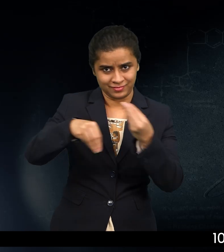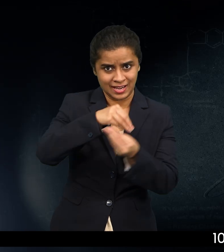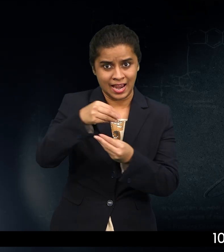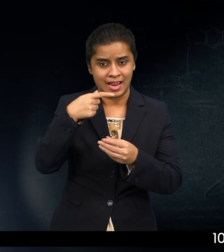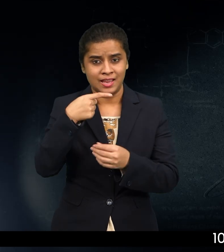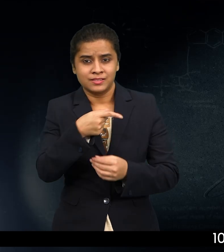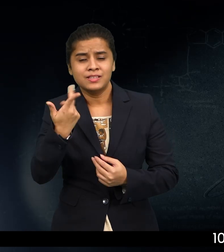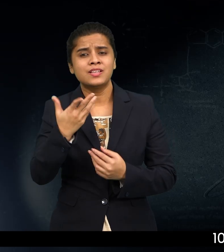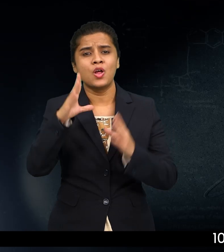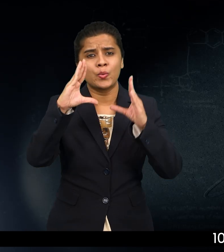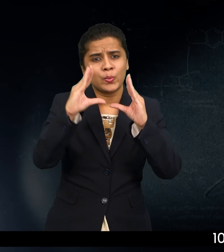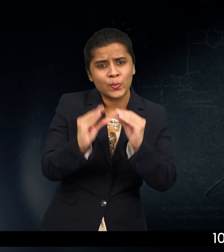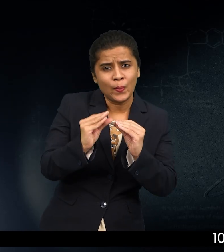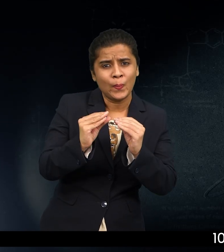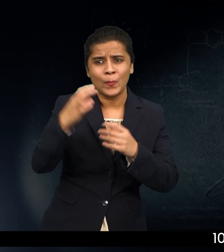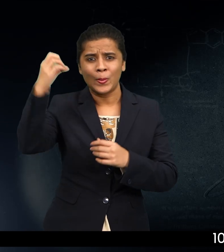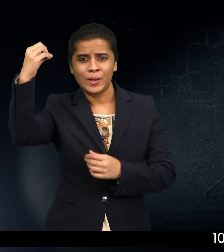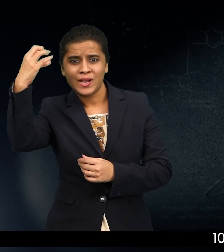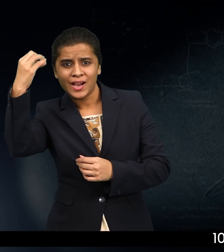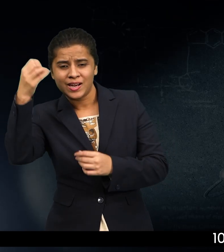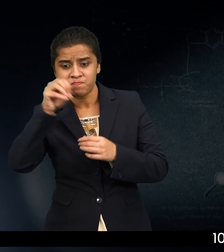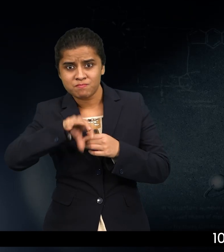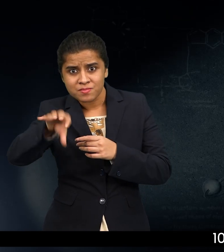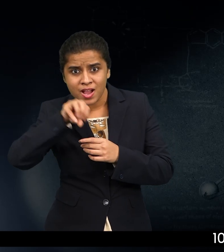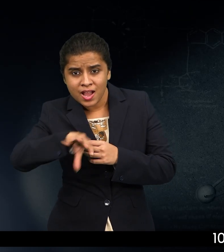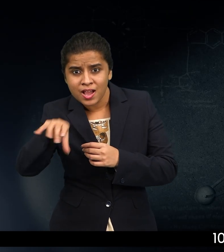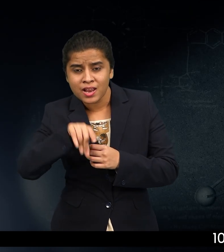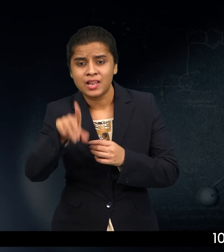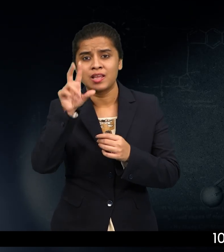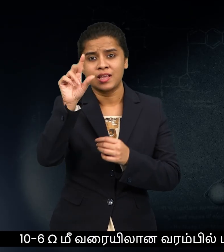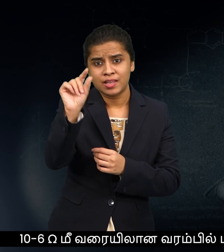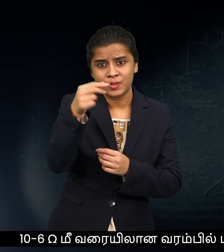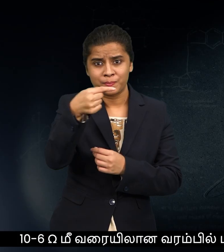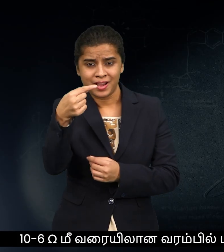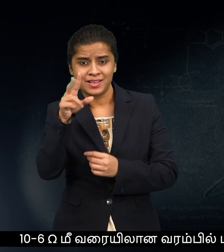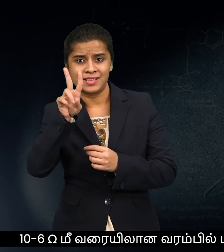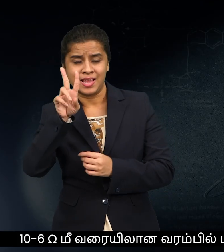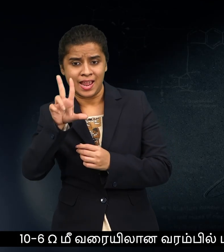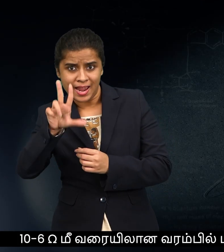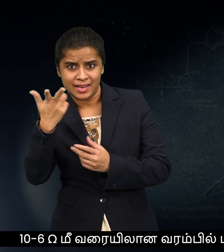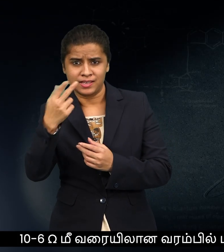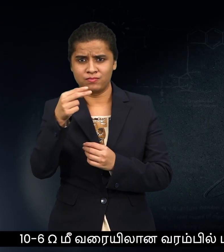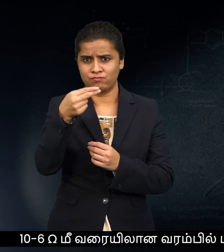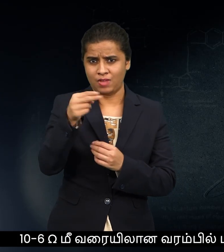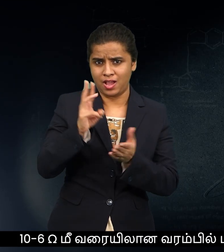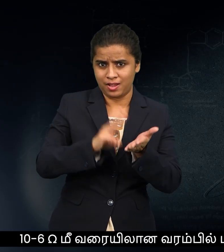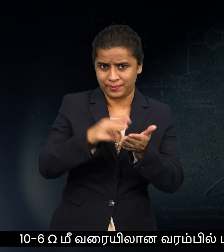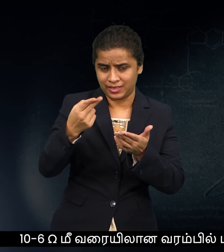முதல் 8 குறியீடு ஓம் மீ முதல் 10 முதல் 6 குறியீடு ஓம் மீ